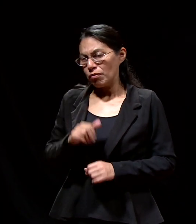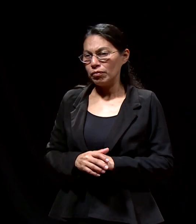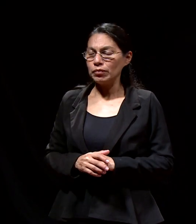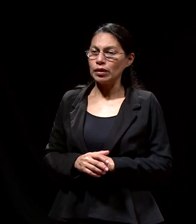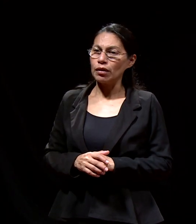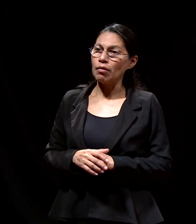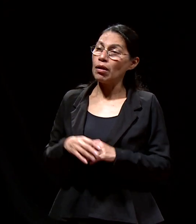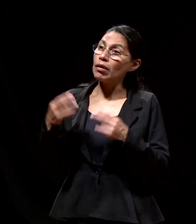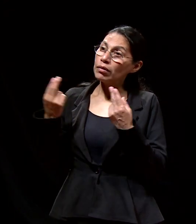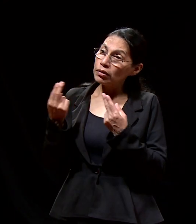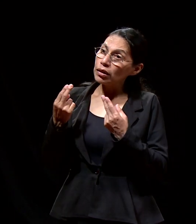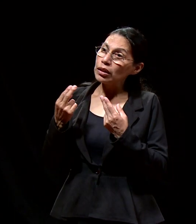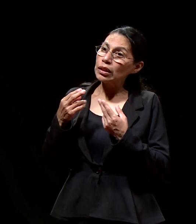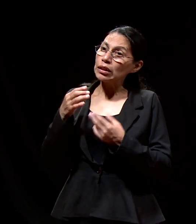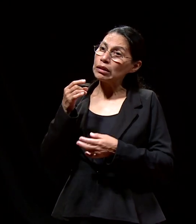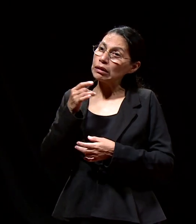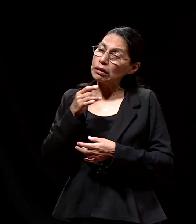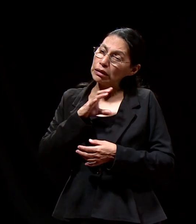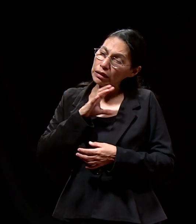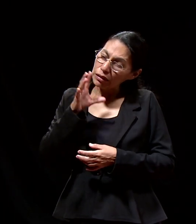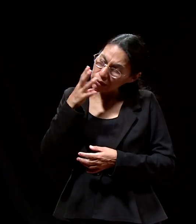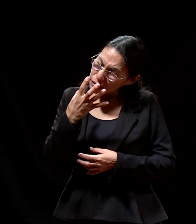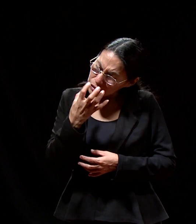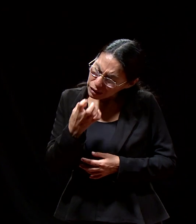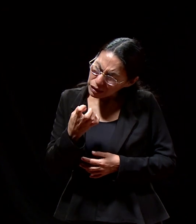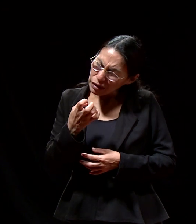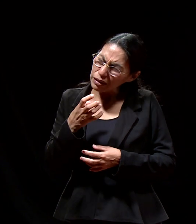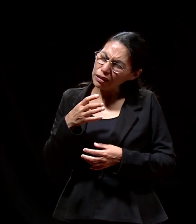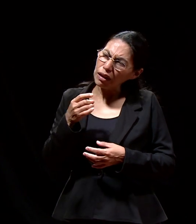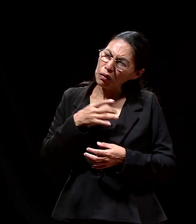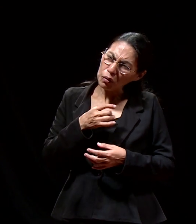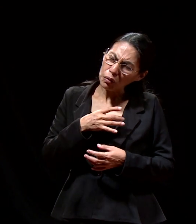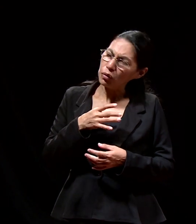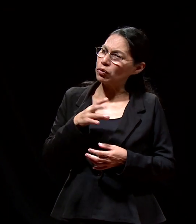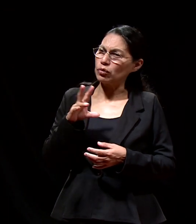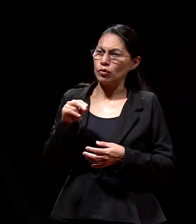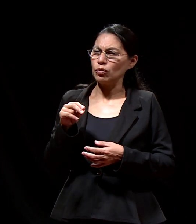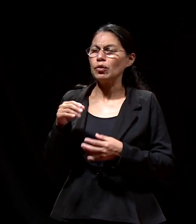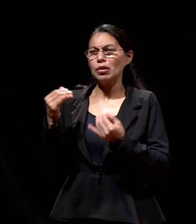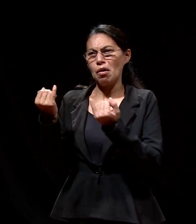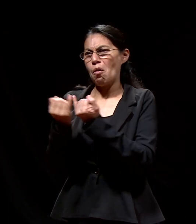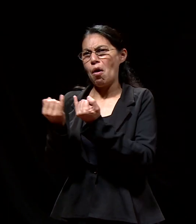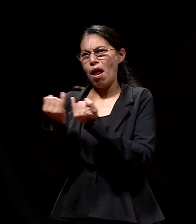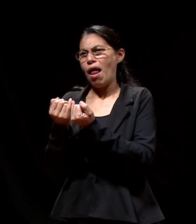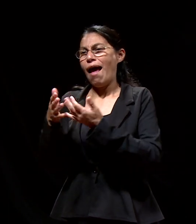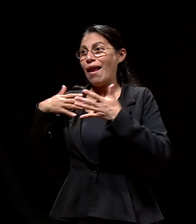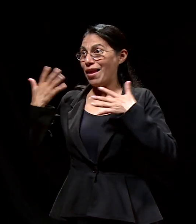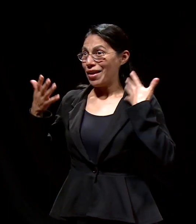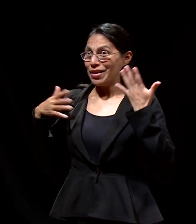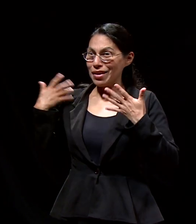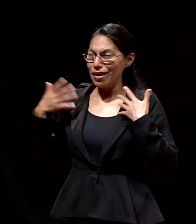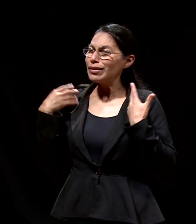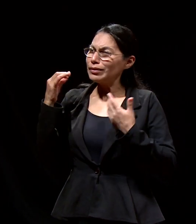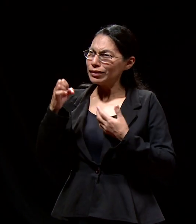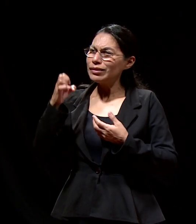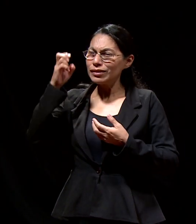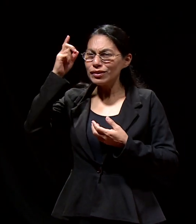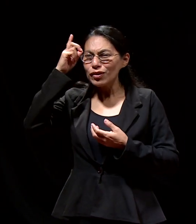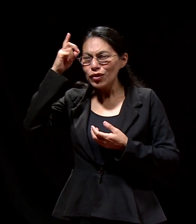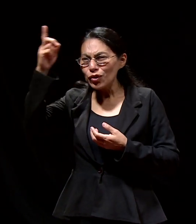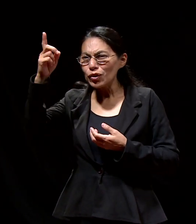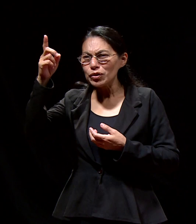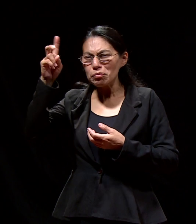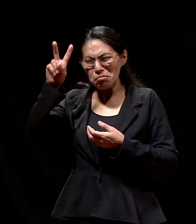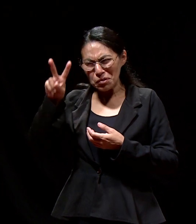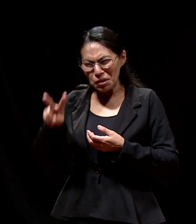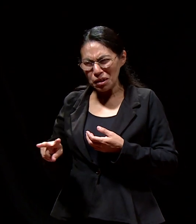para las necesidades tristeza de dolor sino también las alegrías Dios está ahí y Dios es real